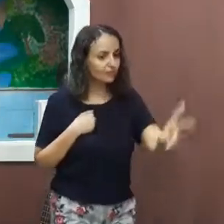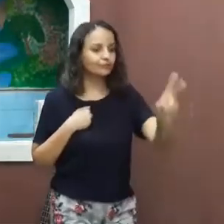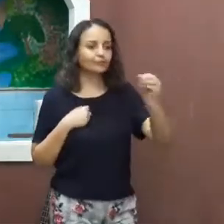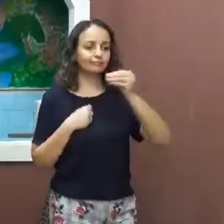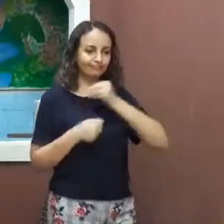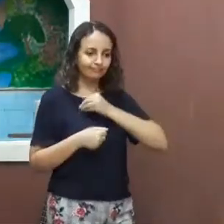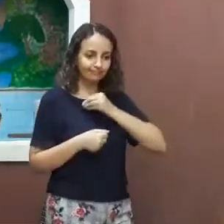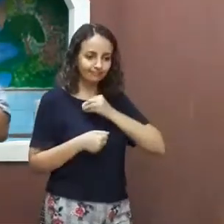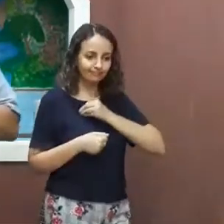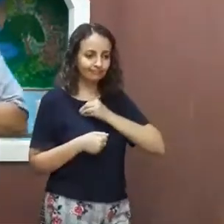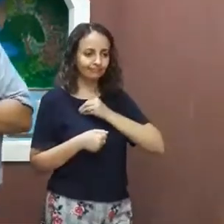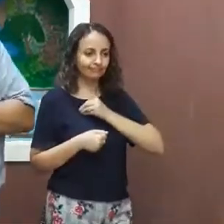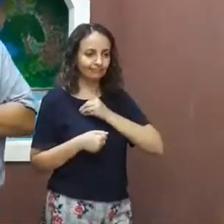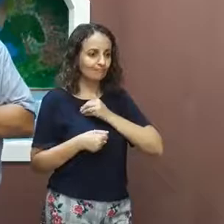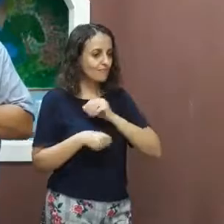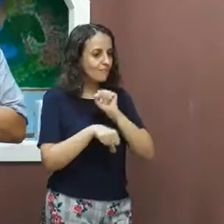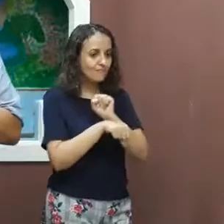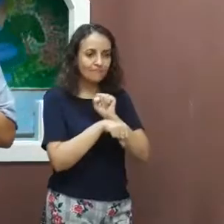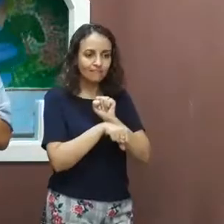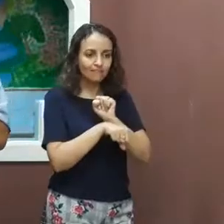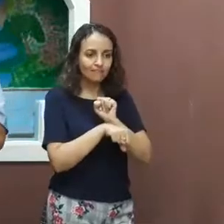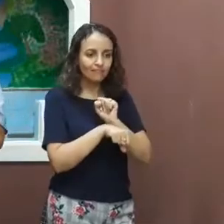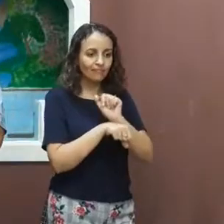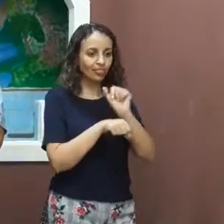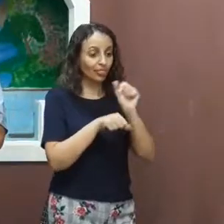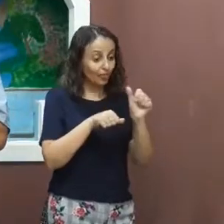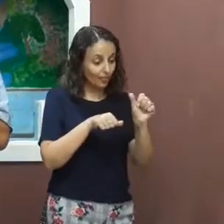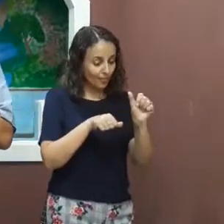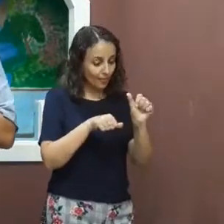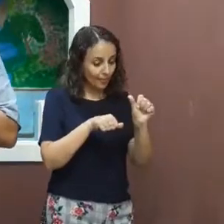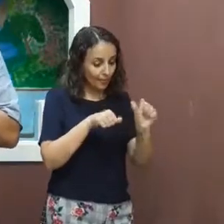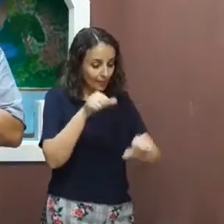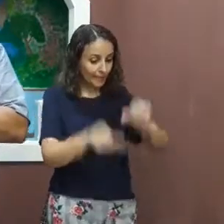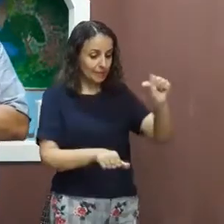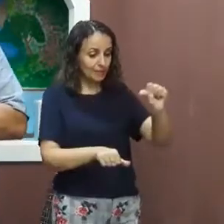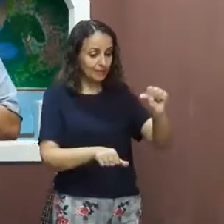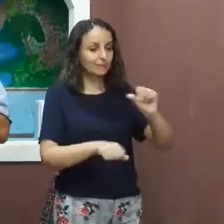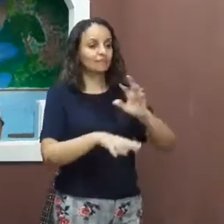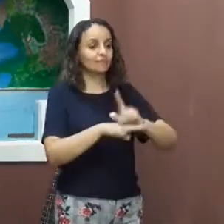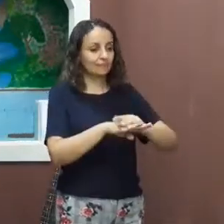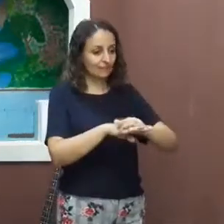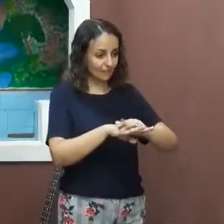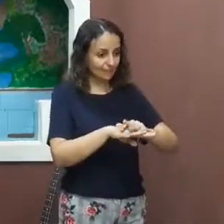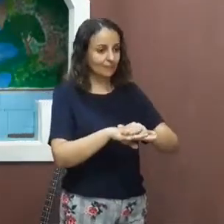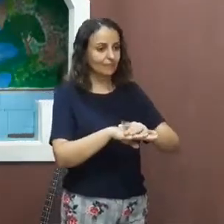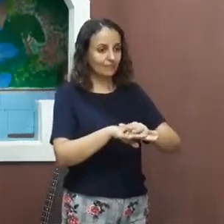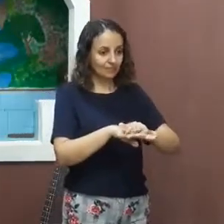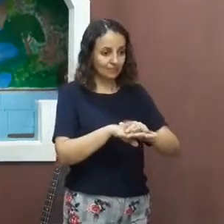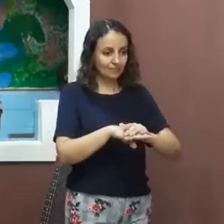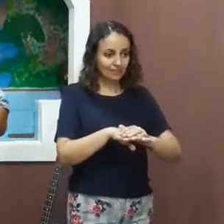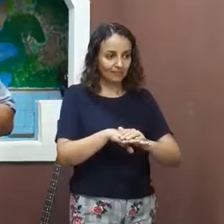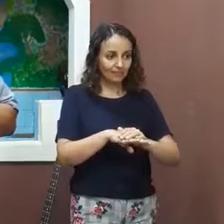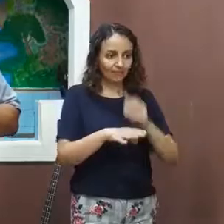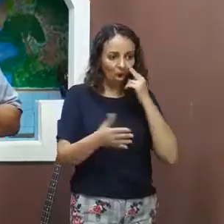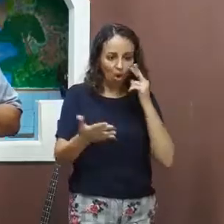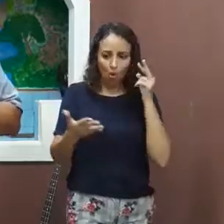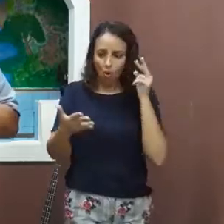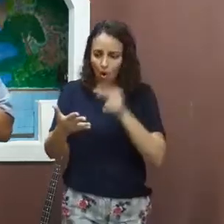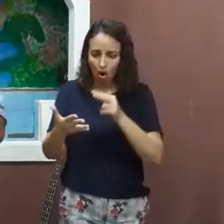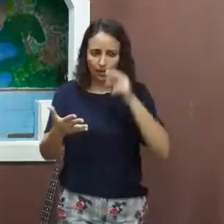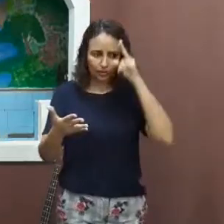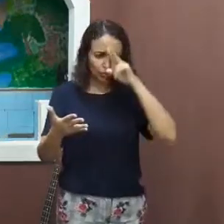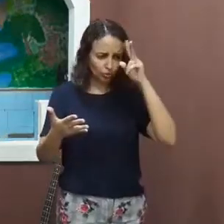Se nós olharmos Mateus, com a história conhecida, se nós olharmos a história de Raquel,